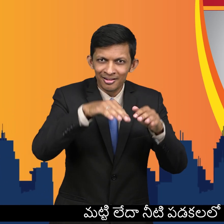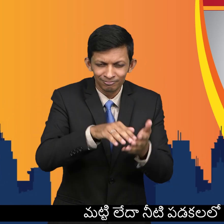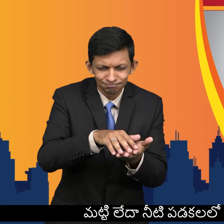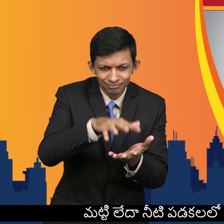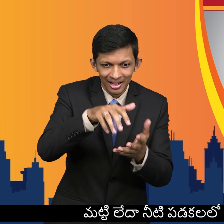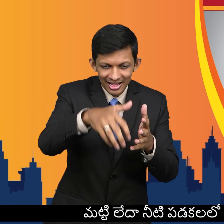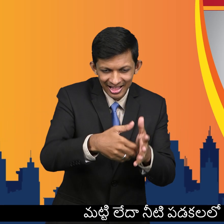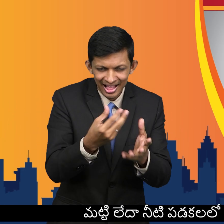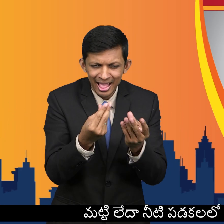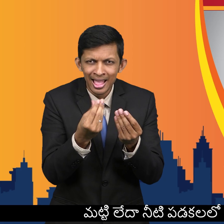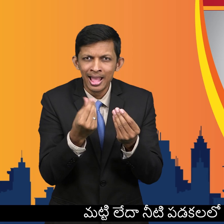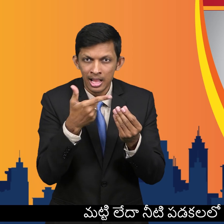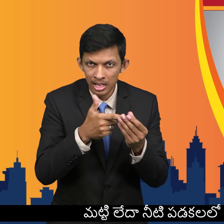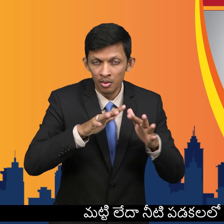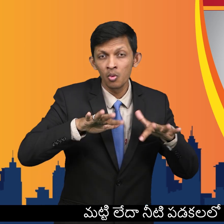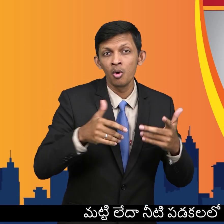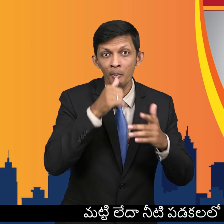బురద.